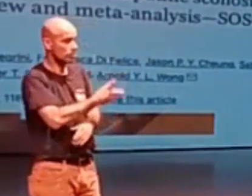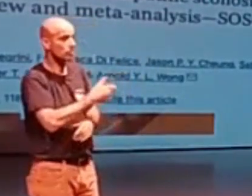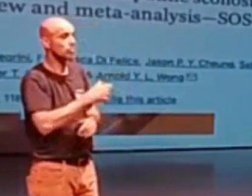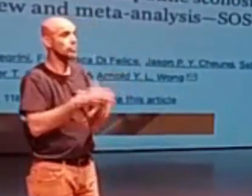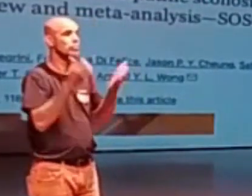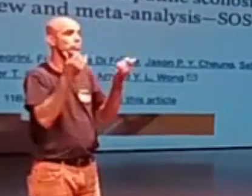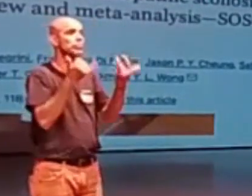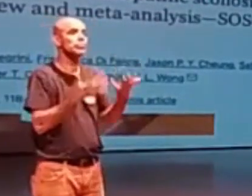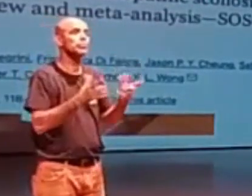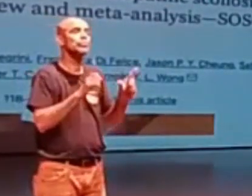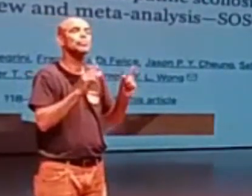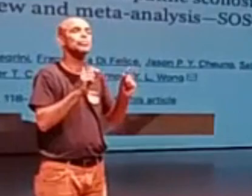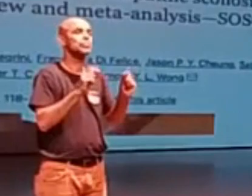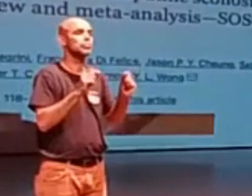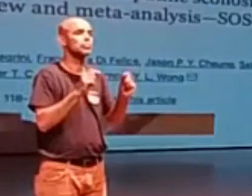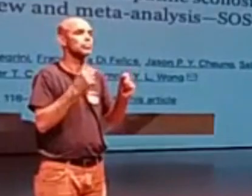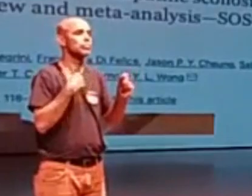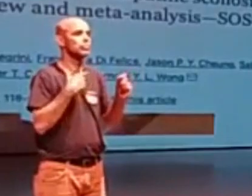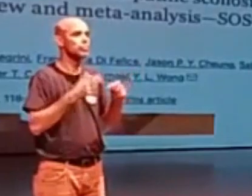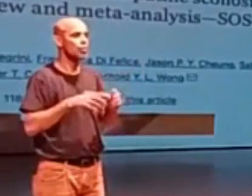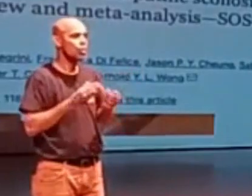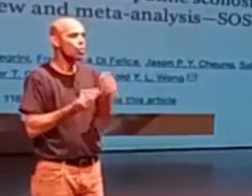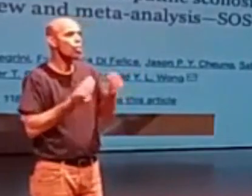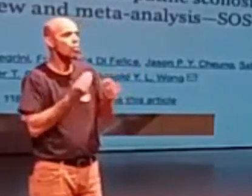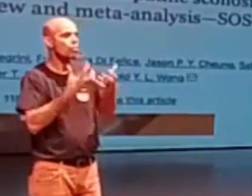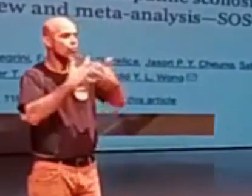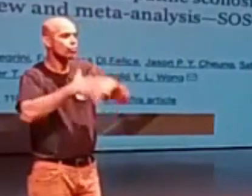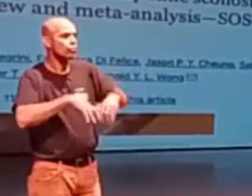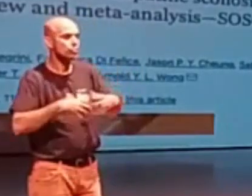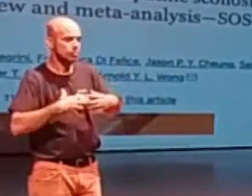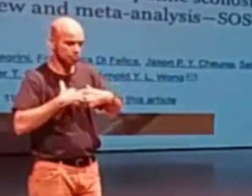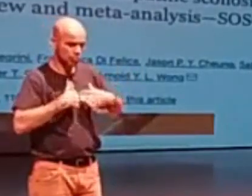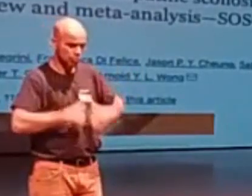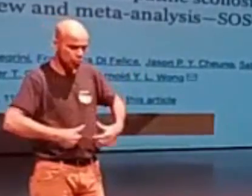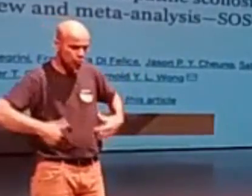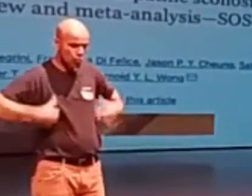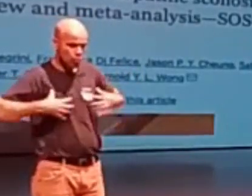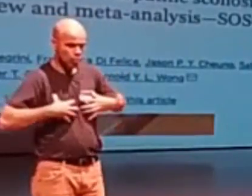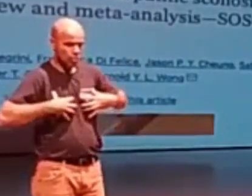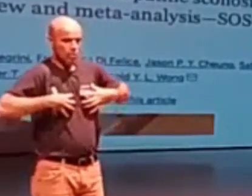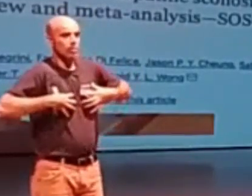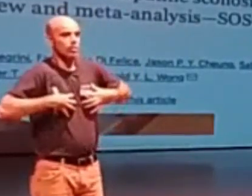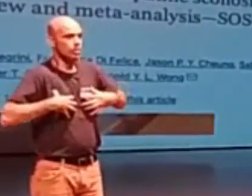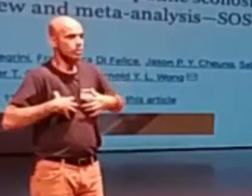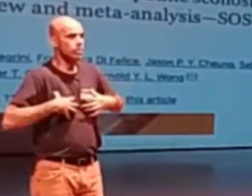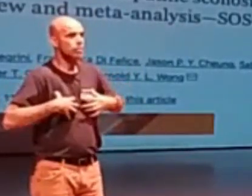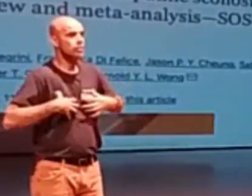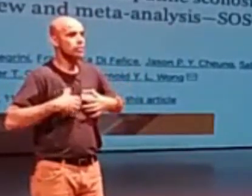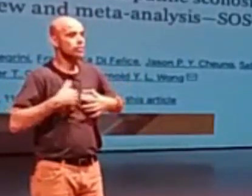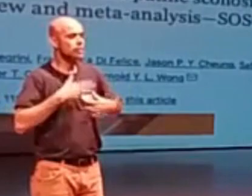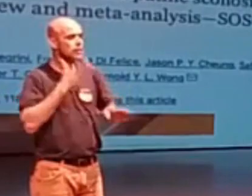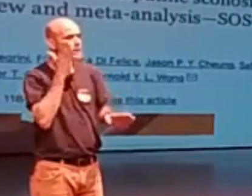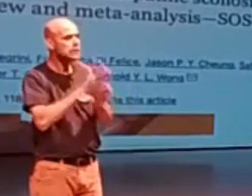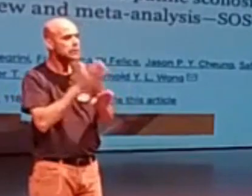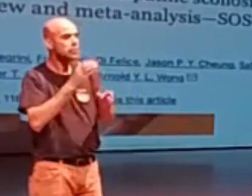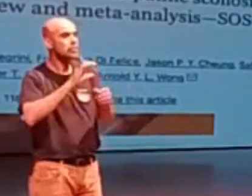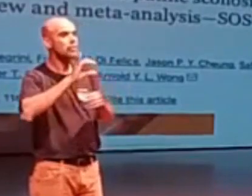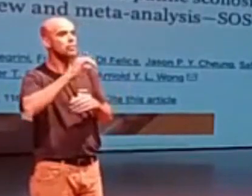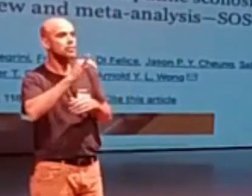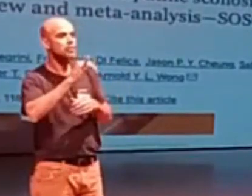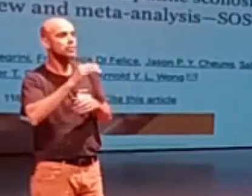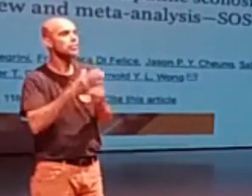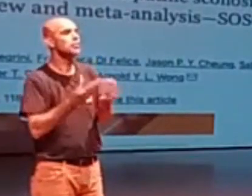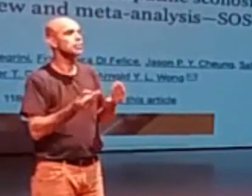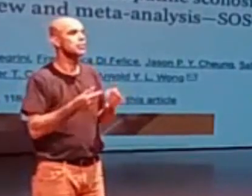gente fala exatamente com relação à função pulmonar, mas o que eu gostaria de falar para vocês é exatamente o que já foi falado, evidência científica. Onde eu fui fazer um